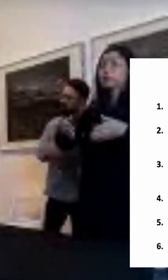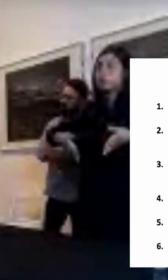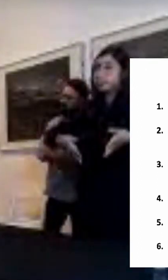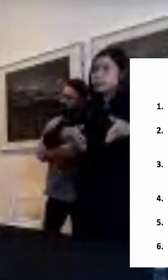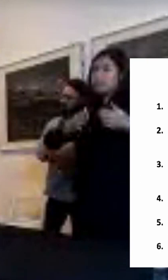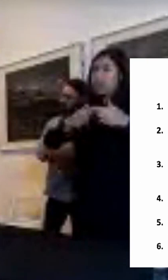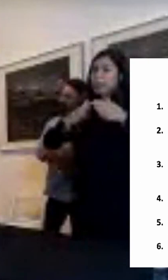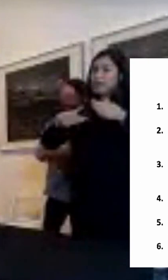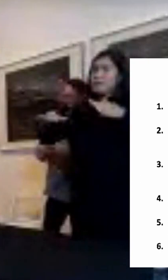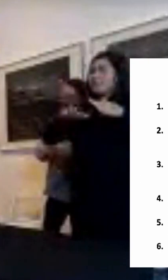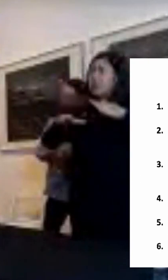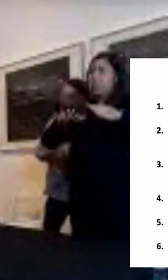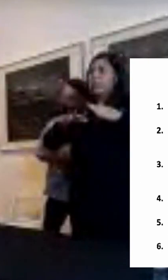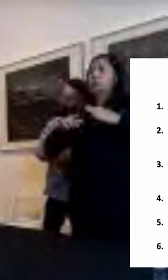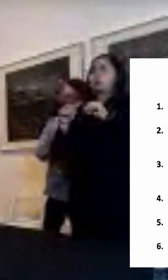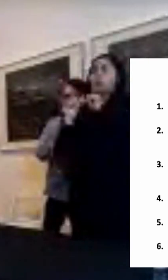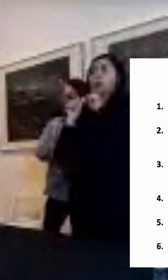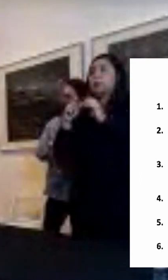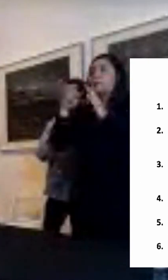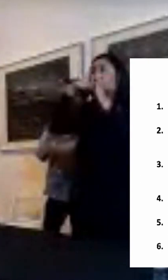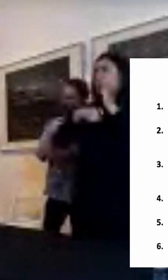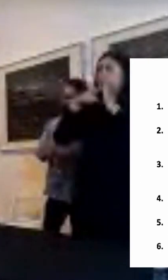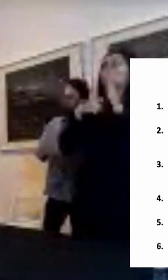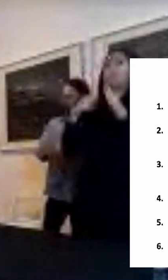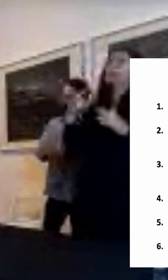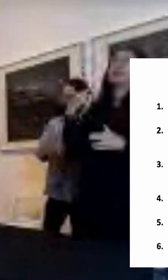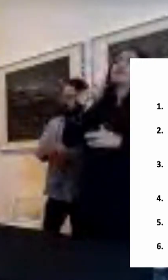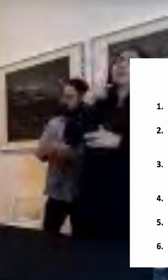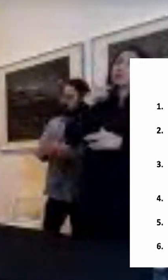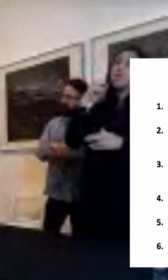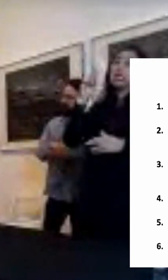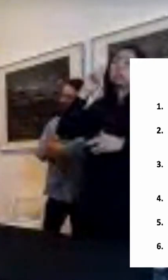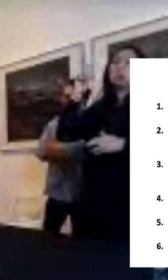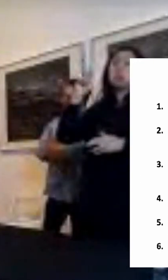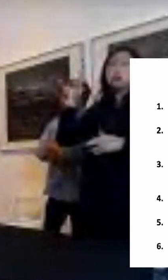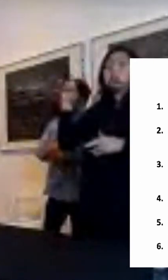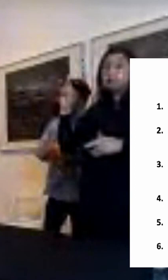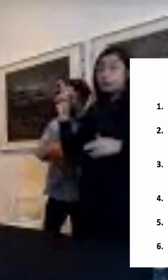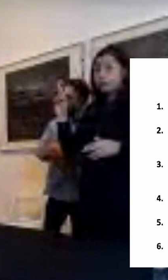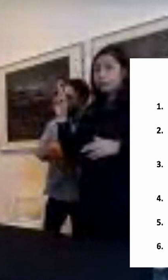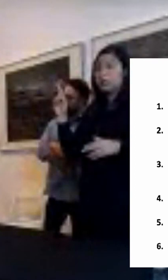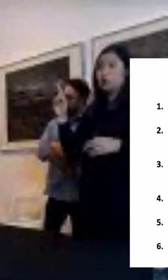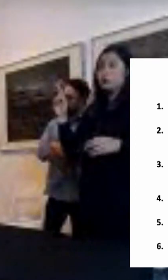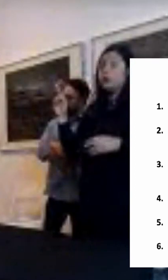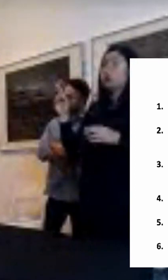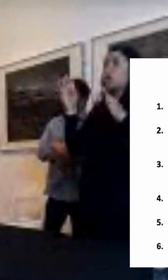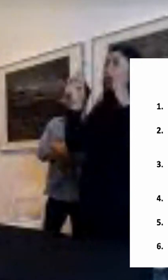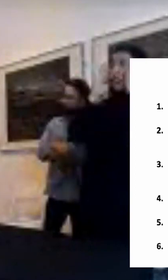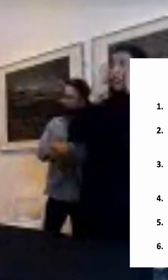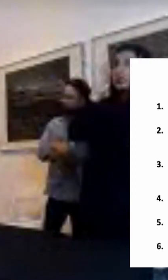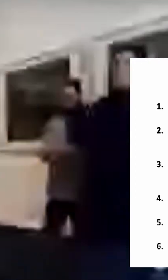meses, los viernes ya sabemos lo afectado que estaba, la quimófina, los ruidos, todo, también poniendo atención a esos